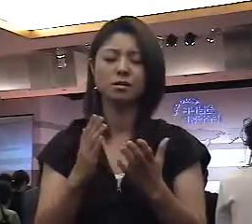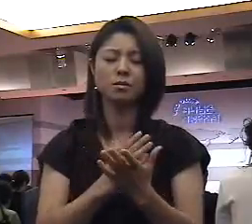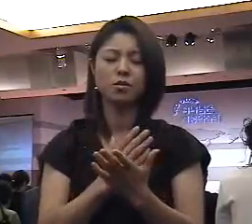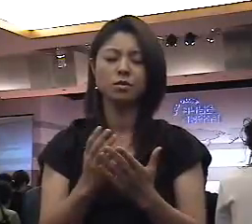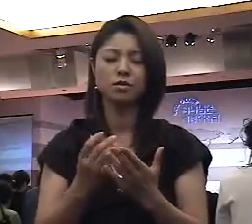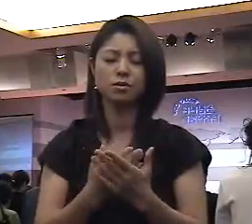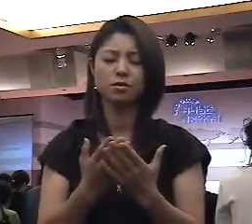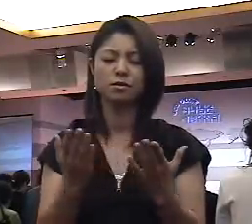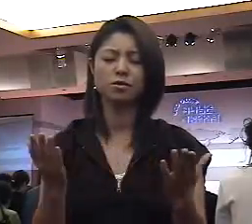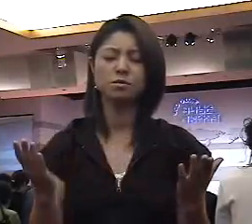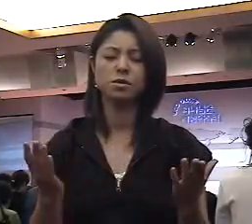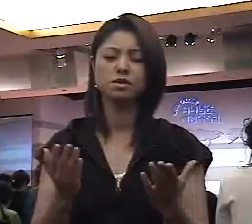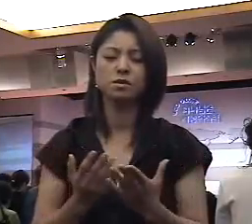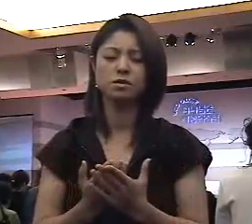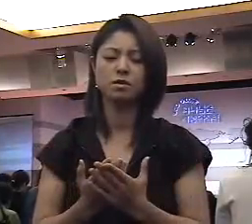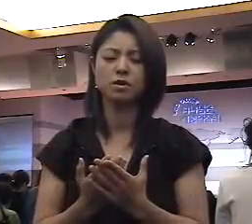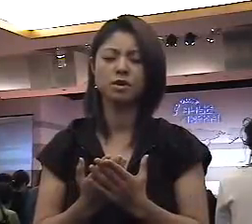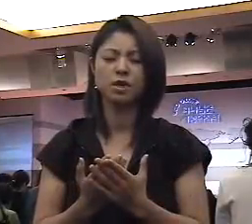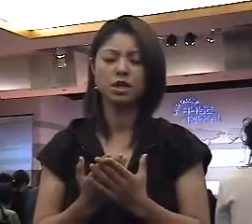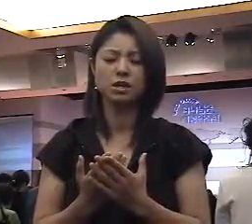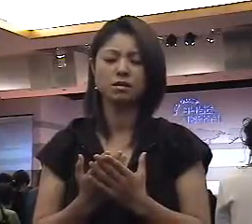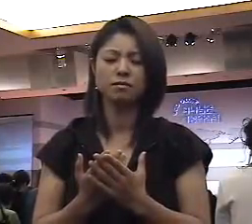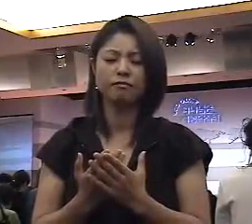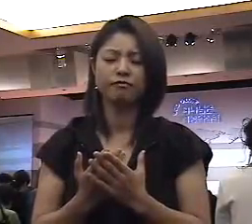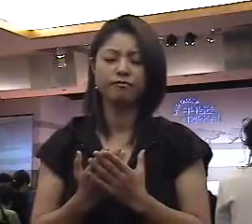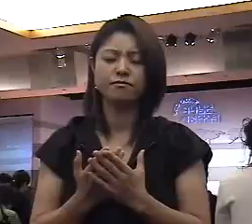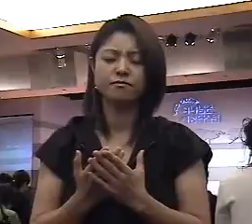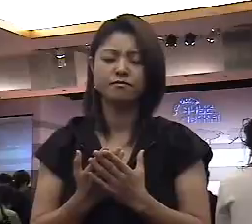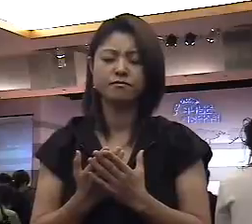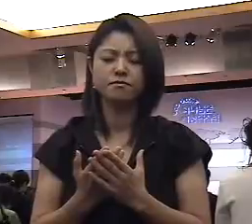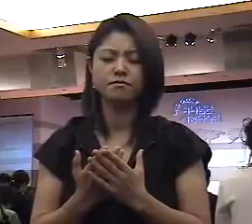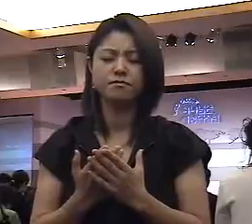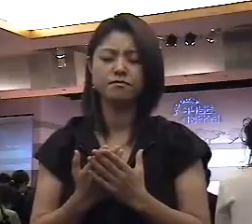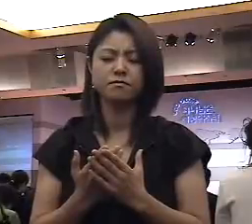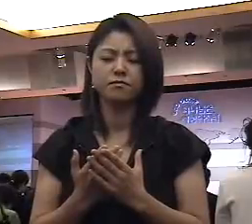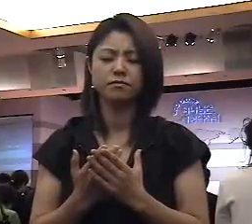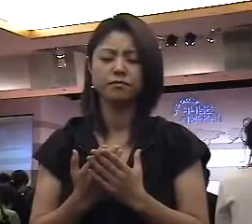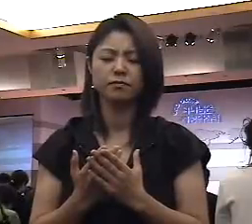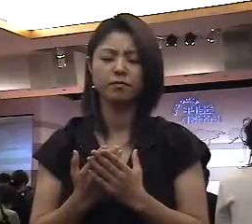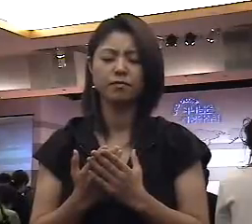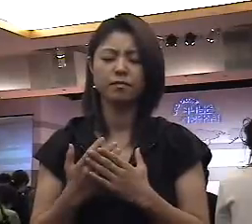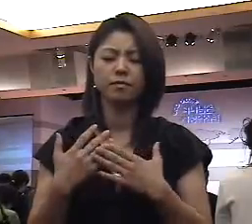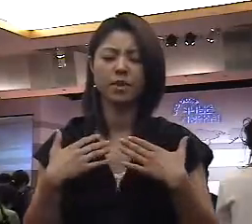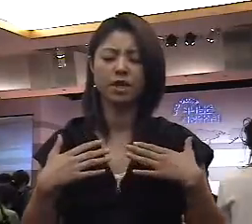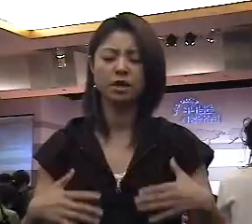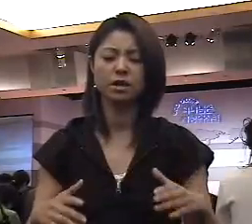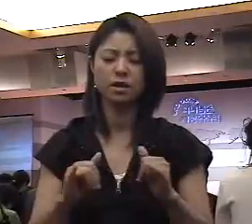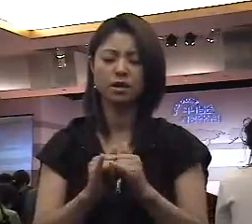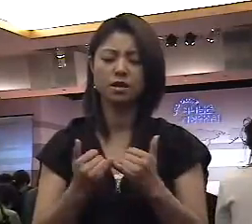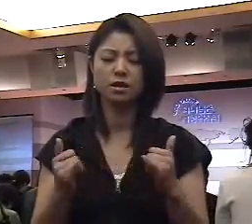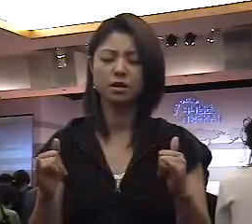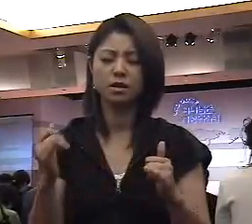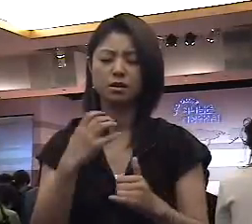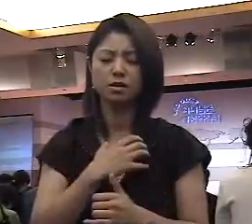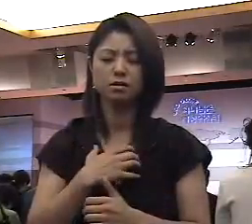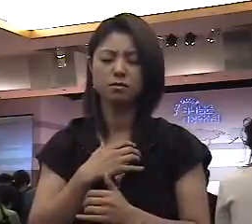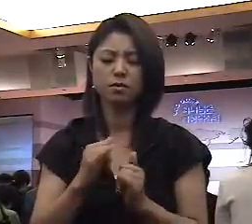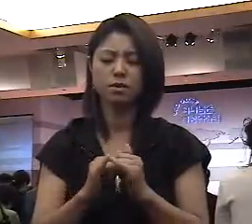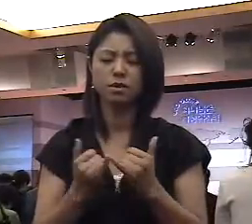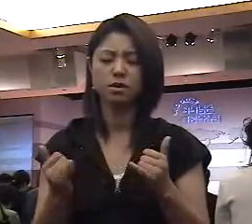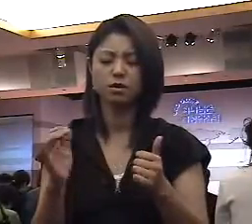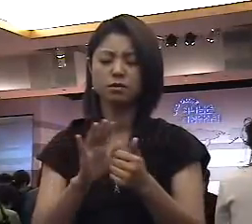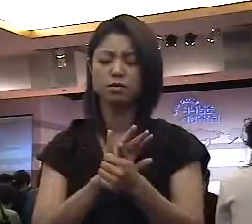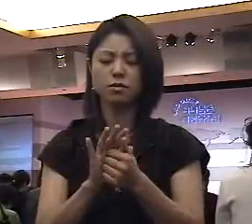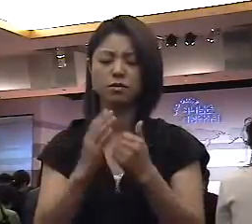자와 병든 자와 슬픔과 환난을 당한 성도들이 있습니다. 약한 자에게 강함을 주시고 슬픔을 당한 자에게는